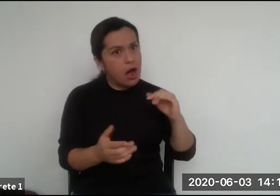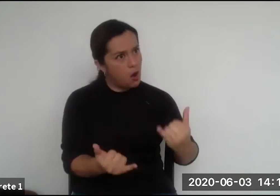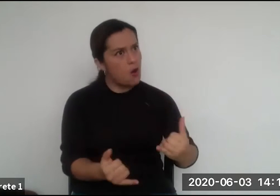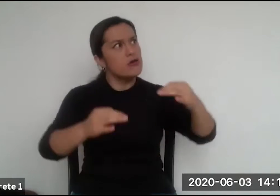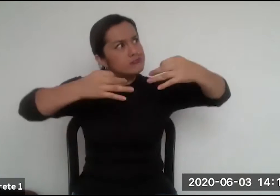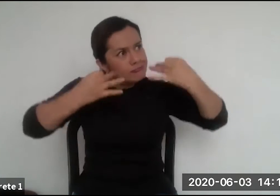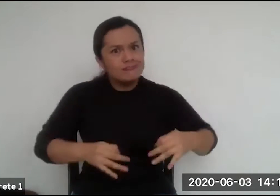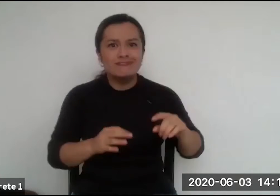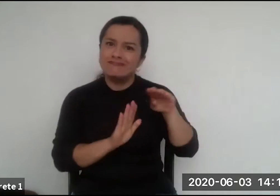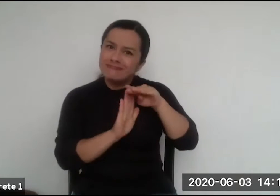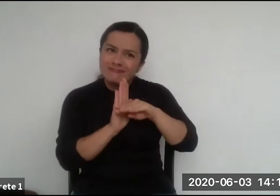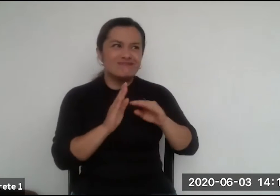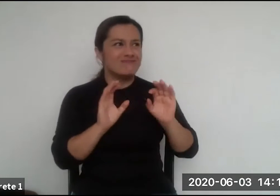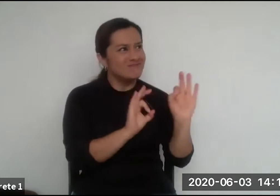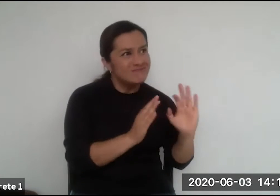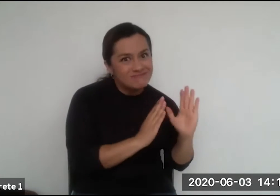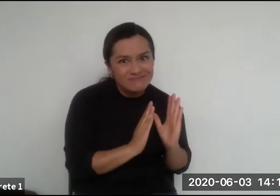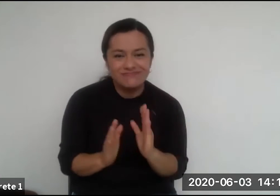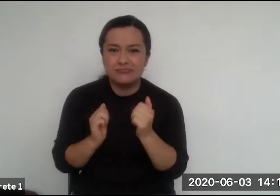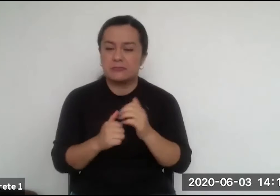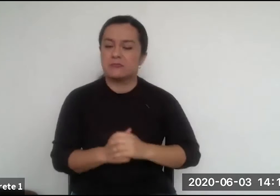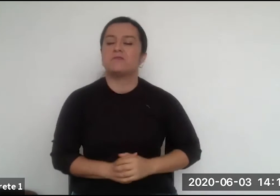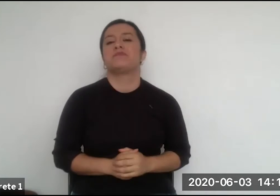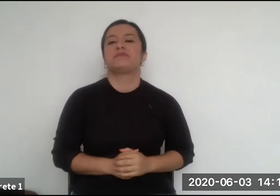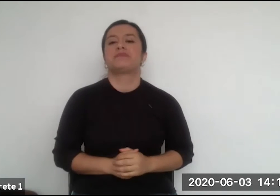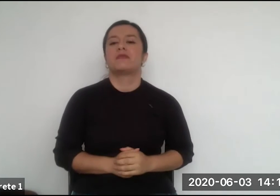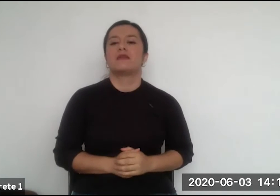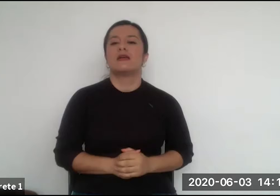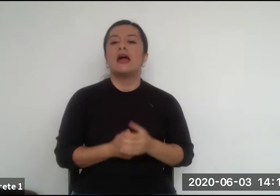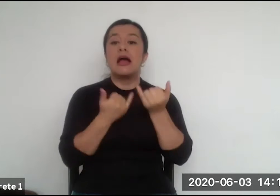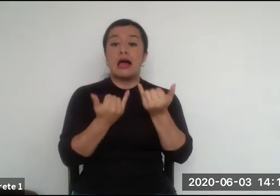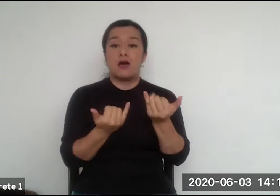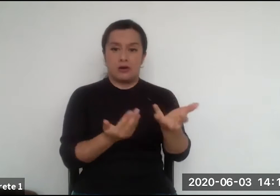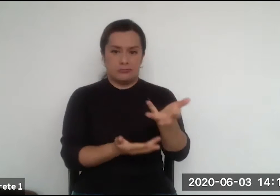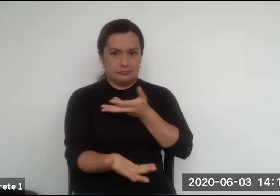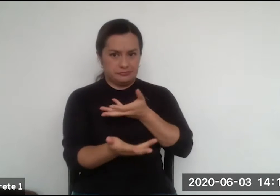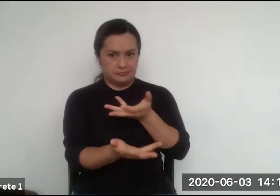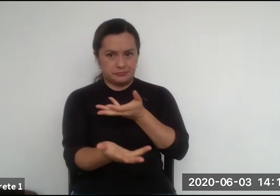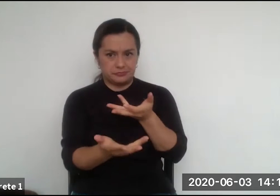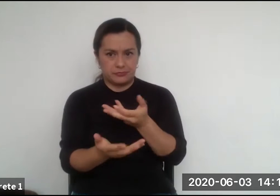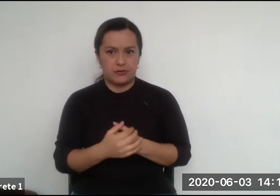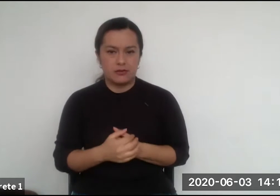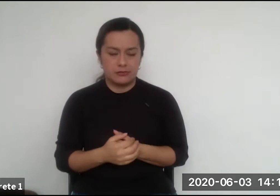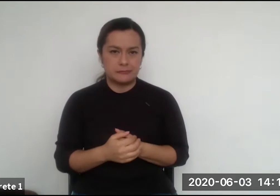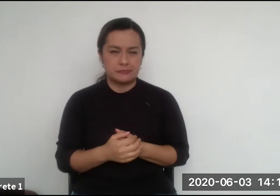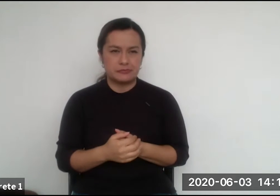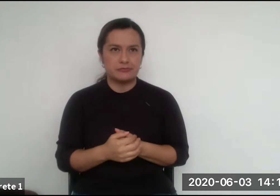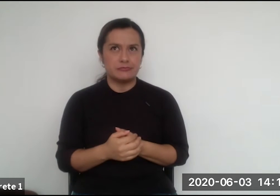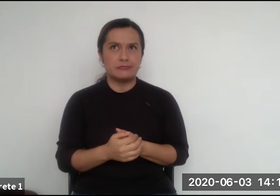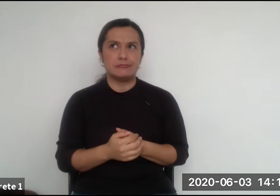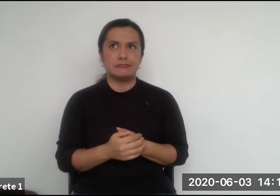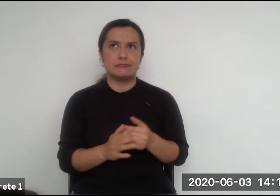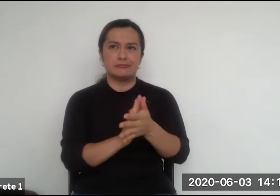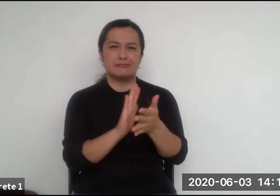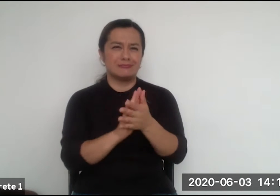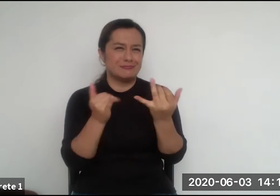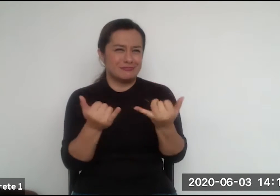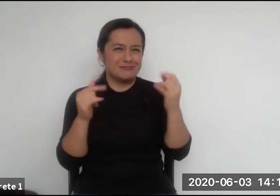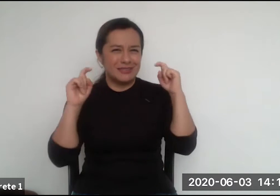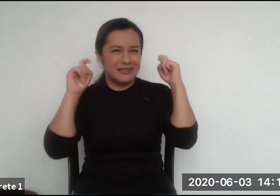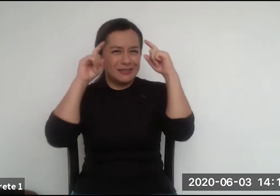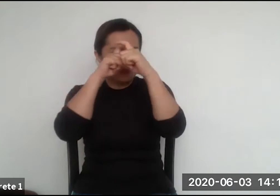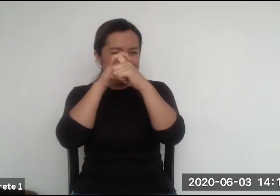Sin embargo, pues hablando ya más explícitamente o tratando de traer la reflexión pues